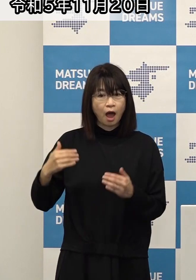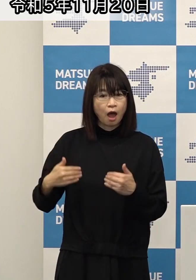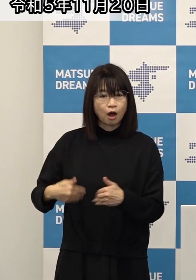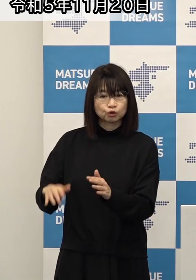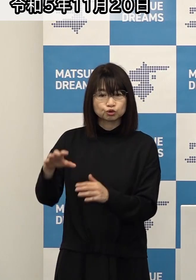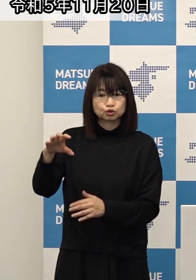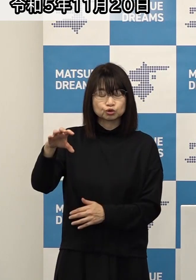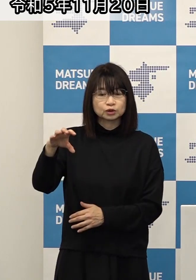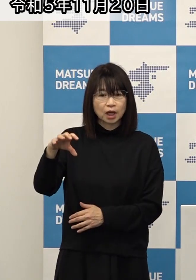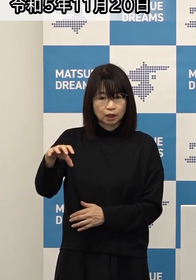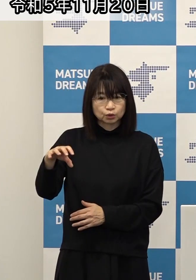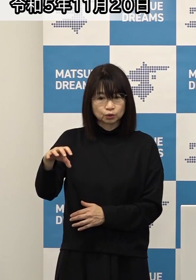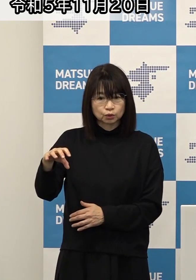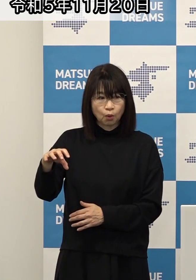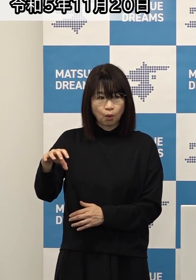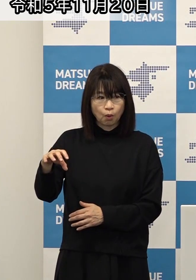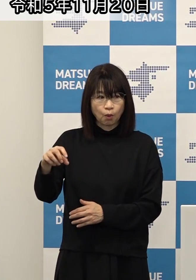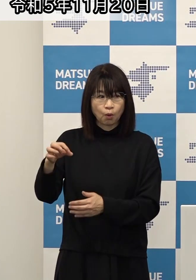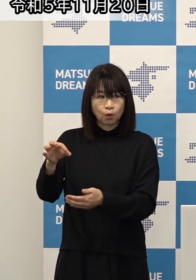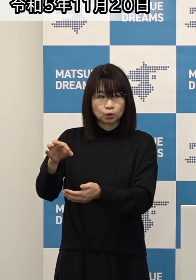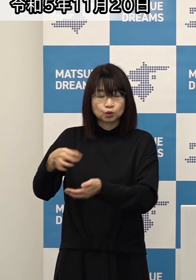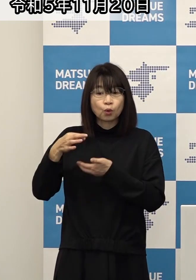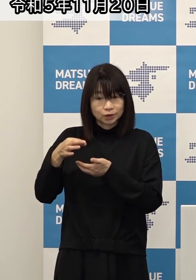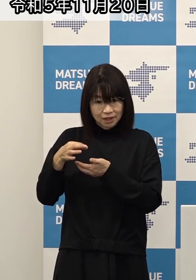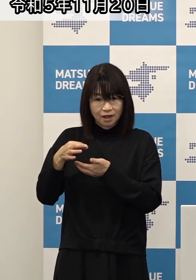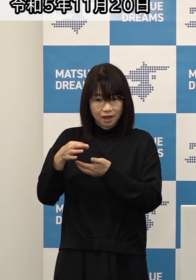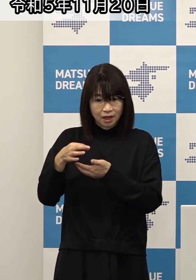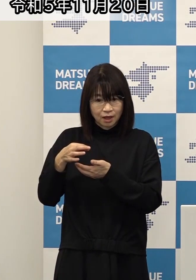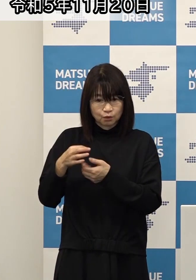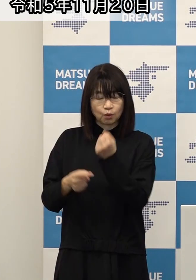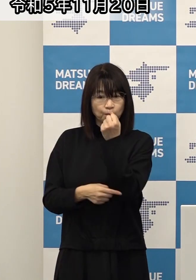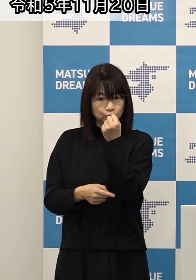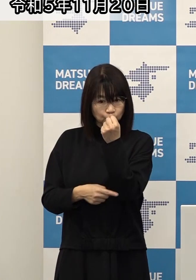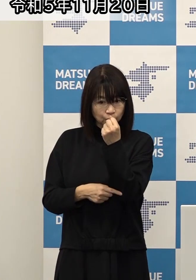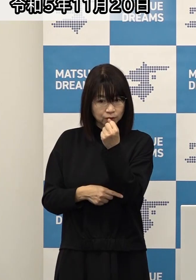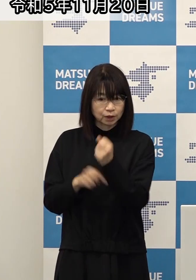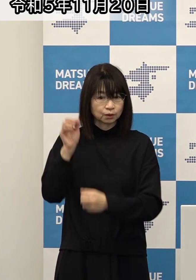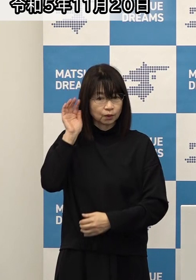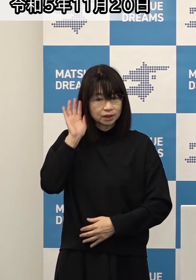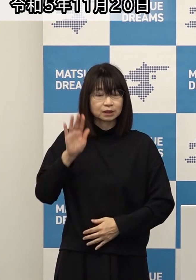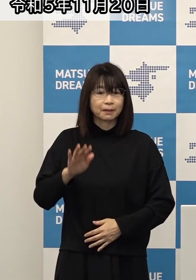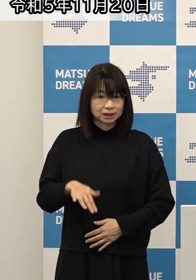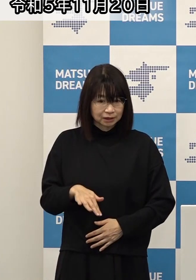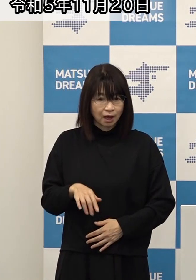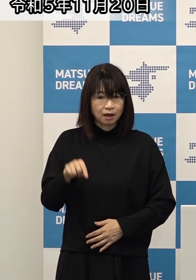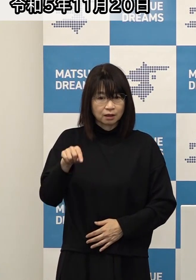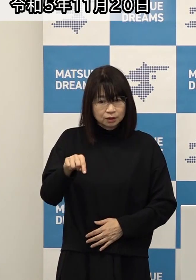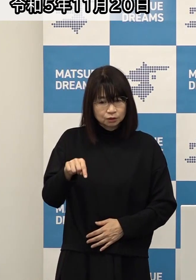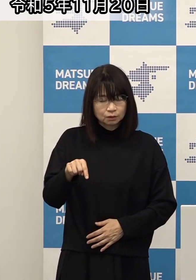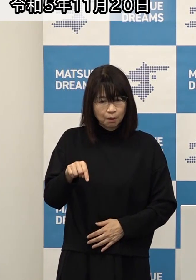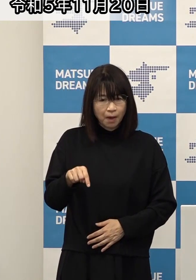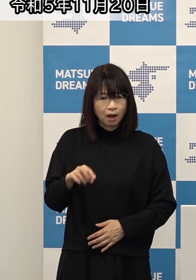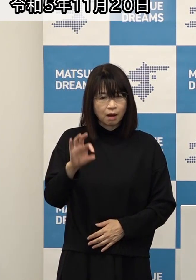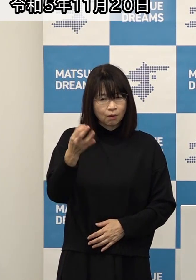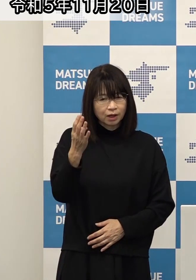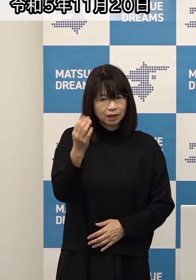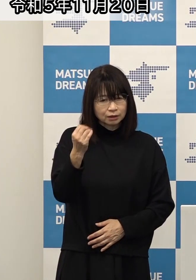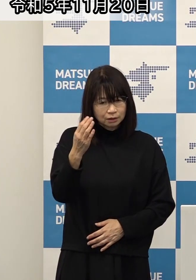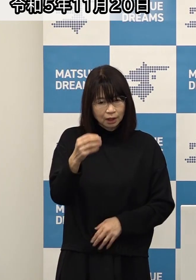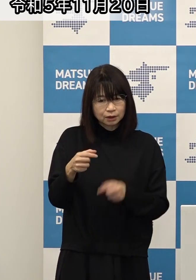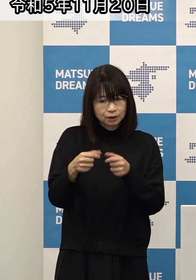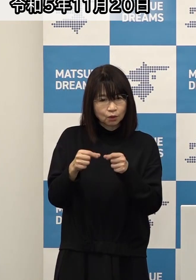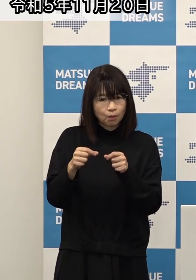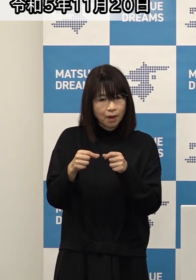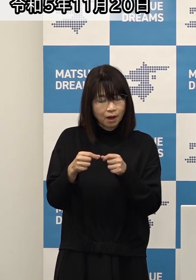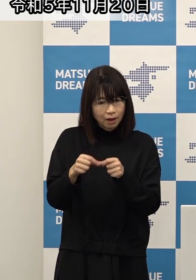ということでしたけれども、先方と のやり取りというか、いくら寄付をいただくとか、そういったことのやり取りはこれ